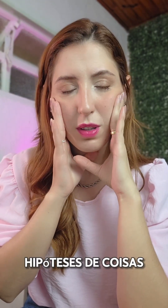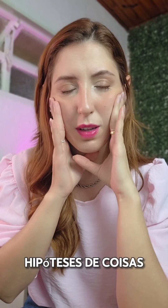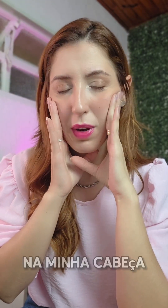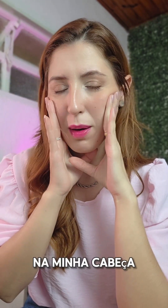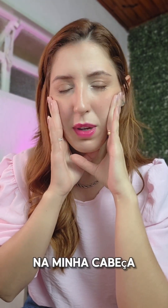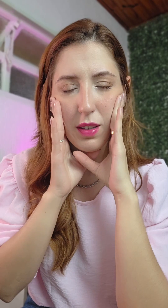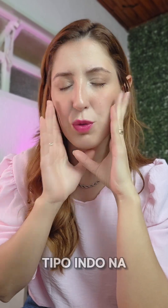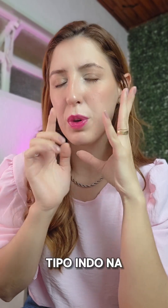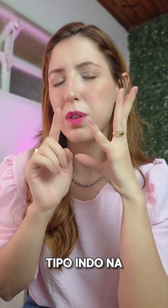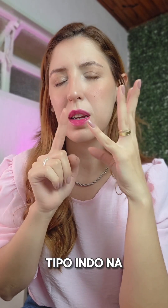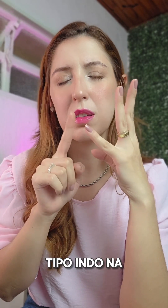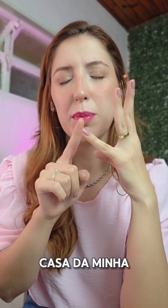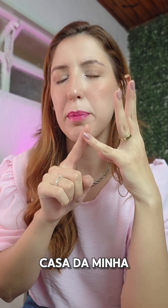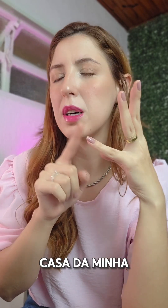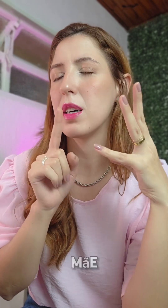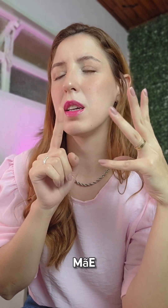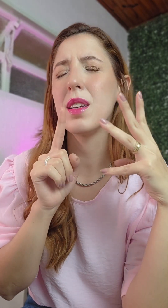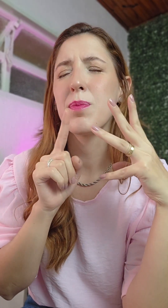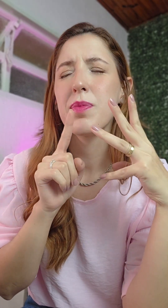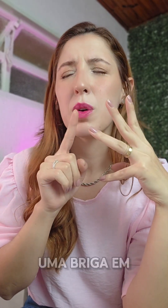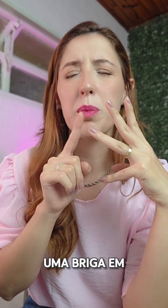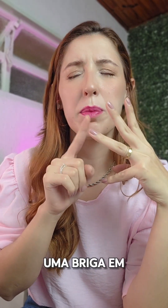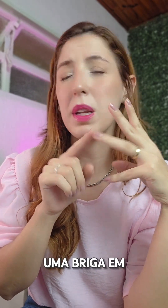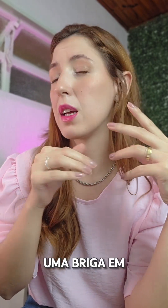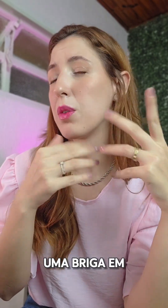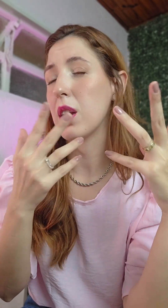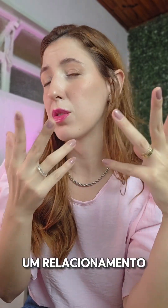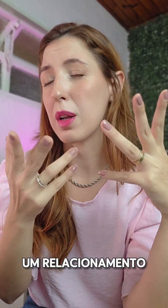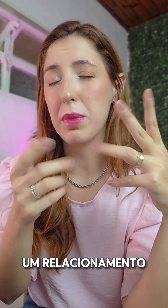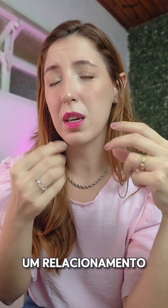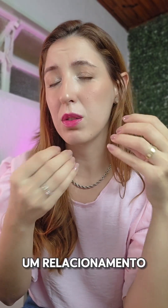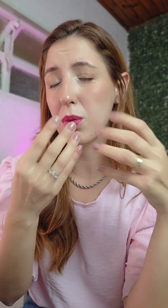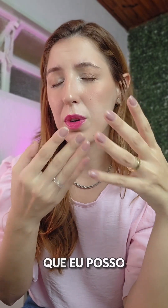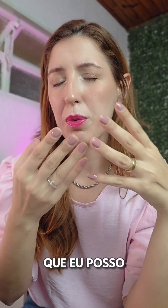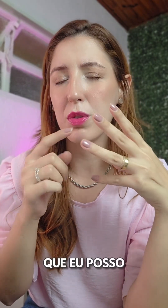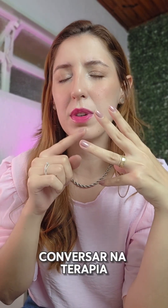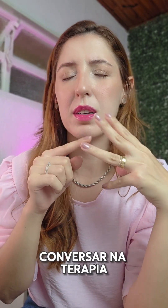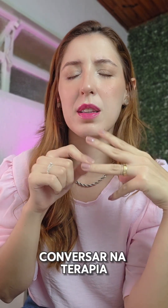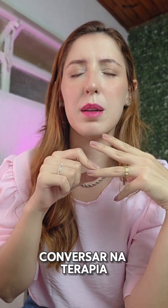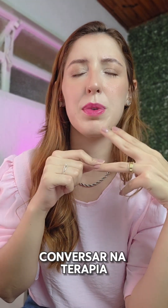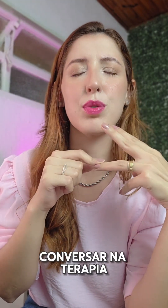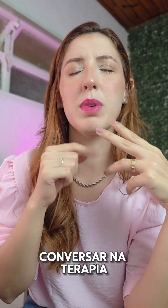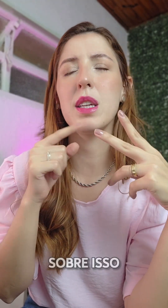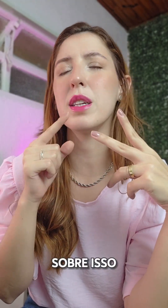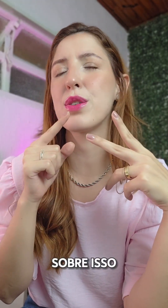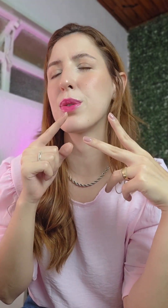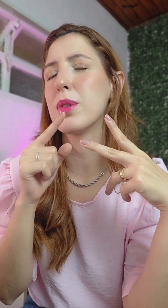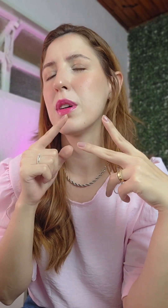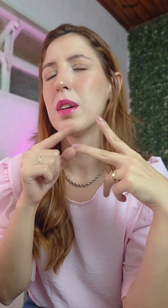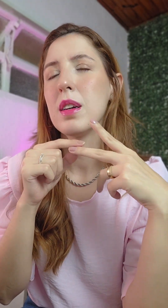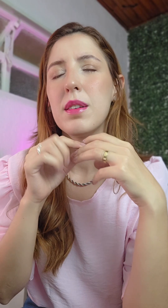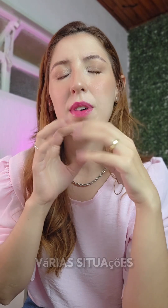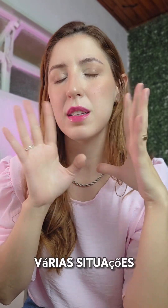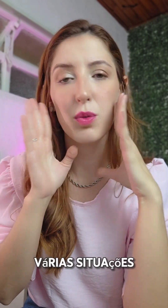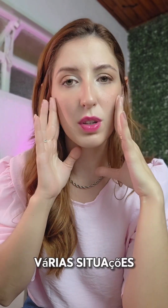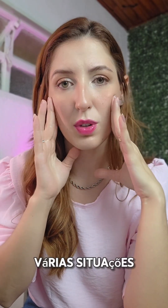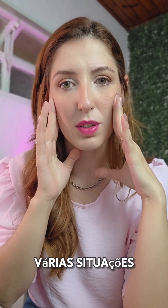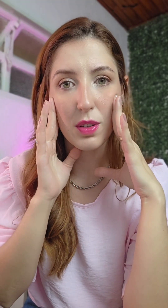minha cabeça. Tipo, indo na casa da minha mãe, uma briga em um relacionamento, que eu posso conversar na terapia sobre isso. Várias situações.